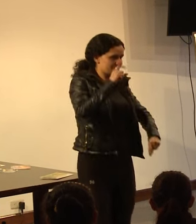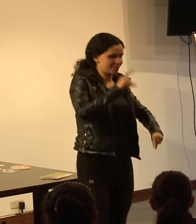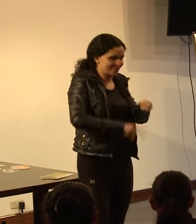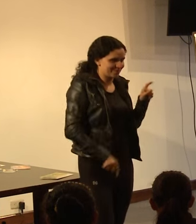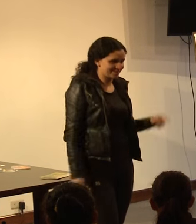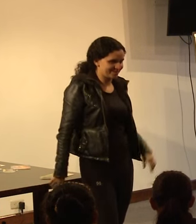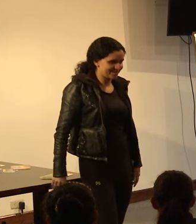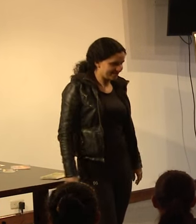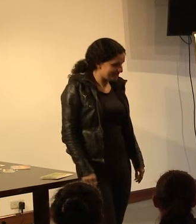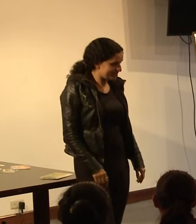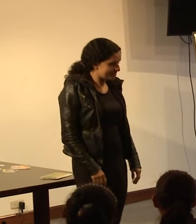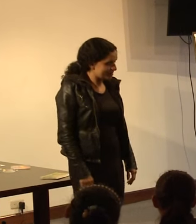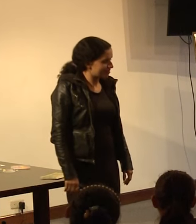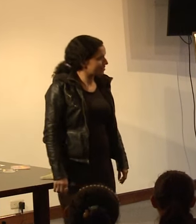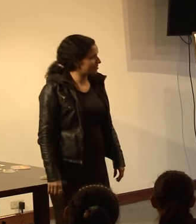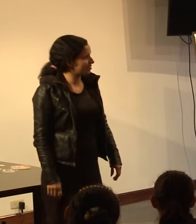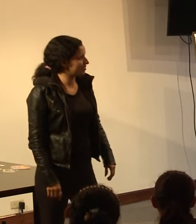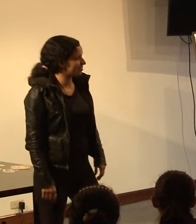Pero digamos que esta silla fuera una escultura.